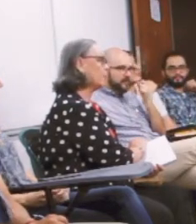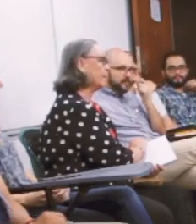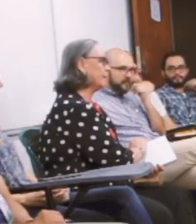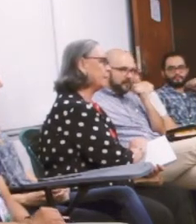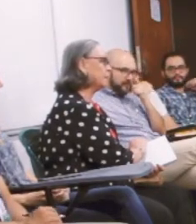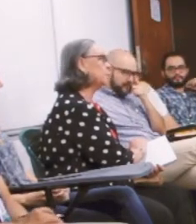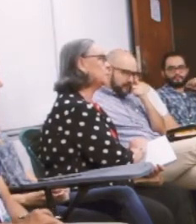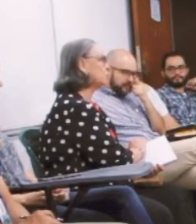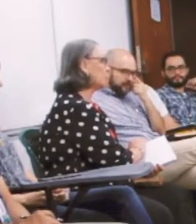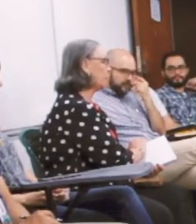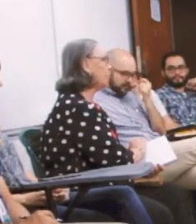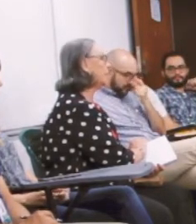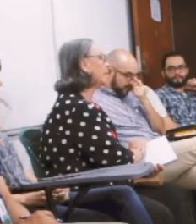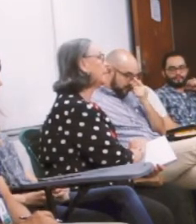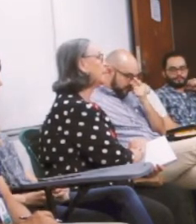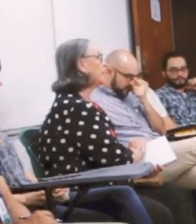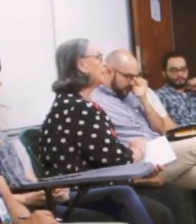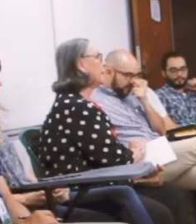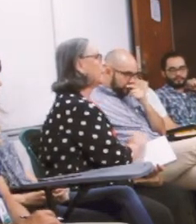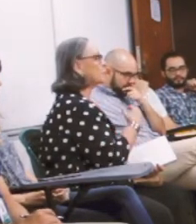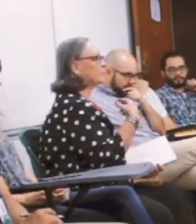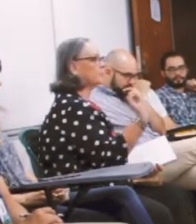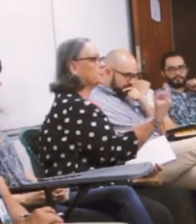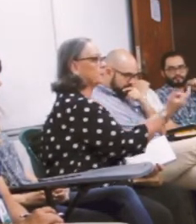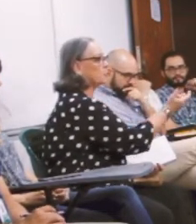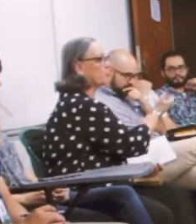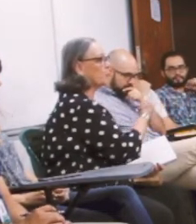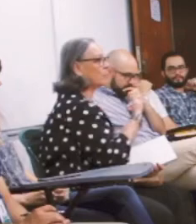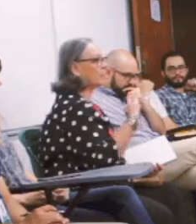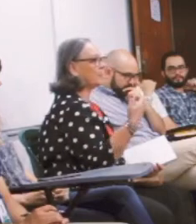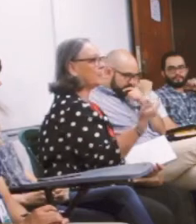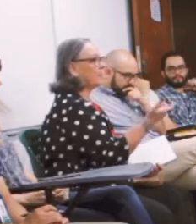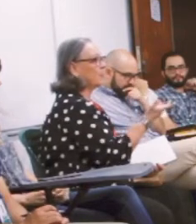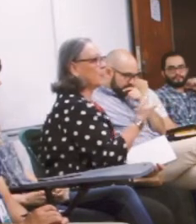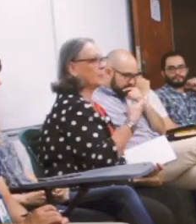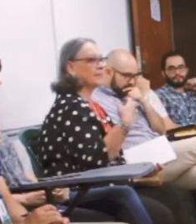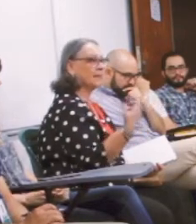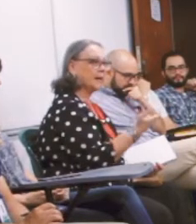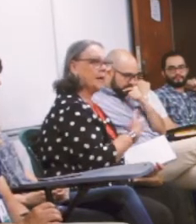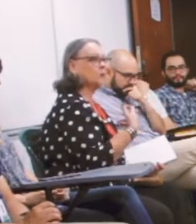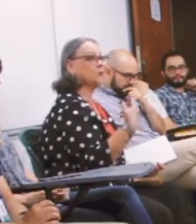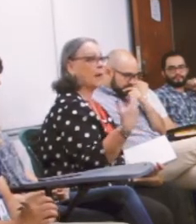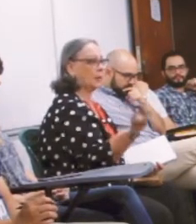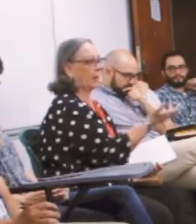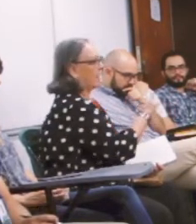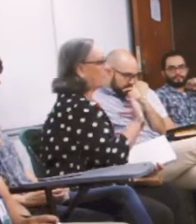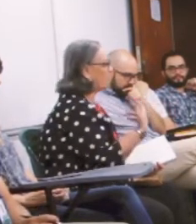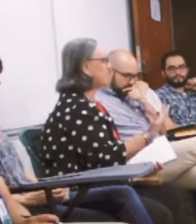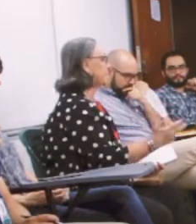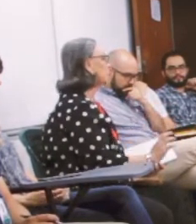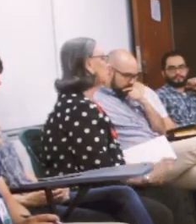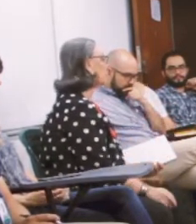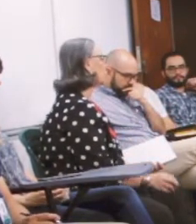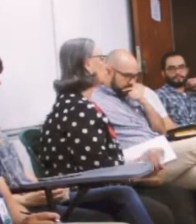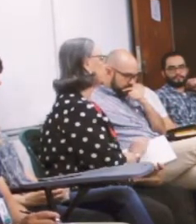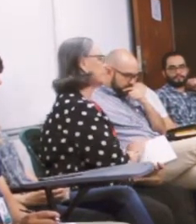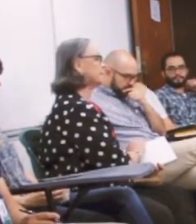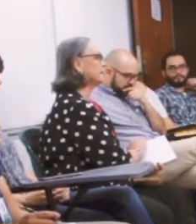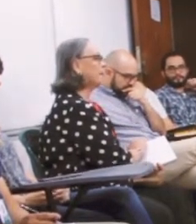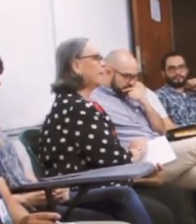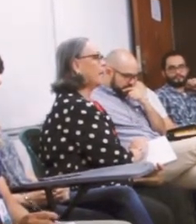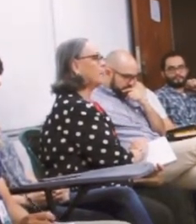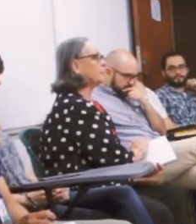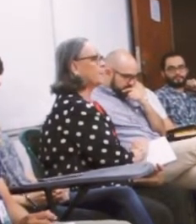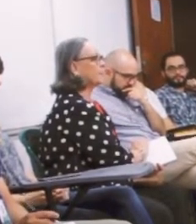de acompañamiento, de tutoría, conceptos que son muy cercanos a lo que hacemos todos los